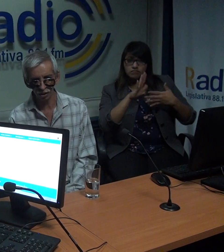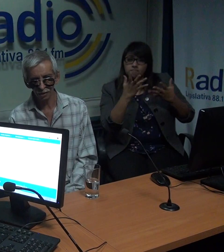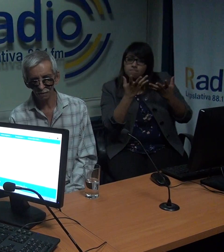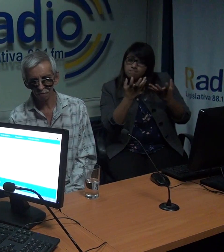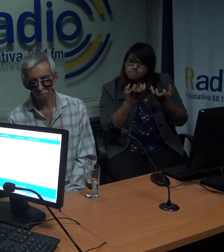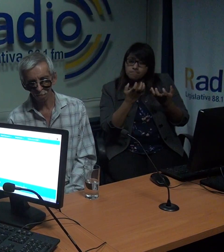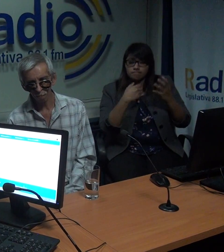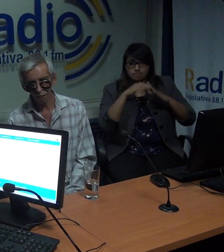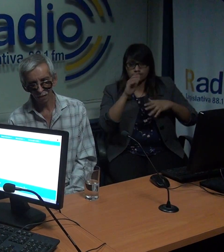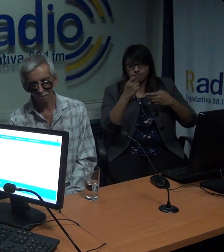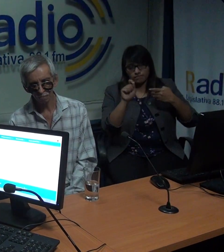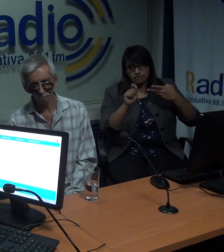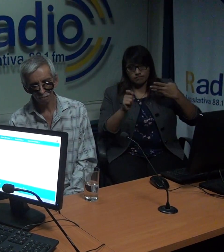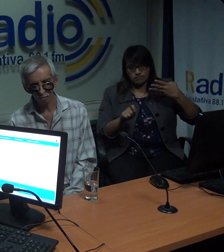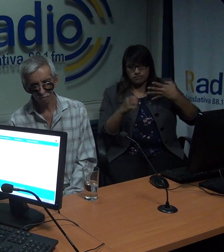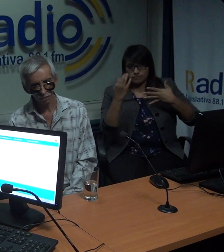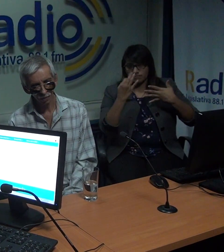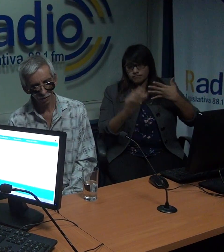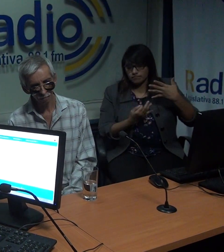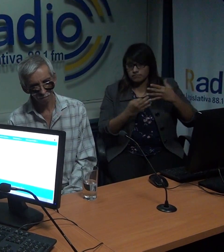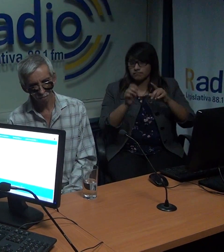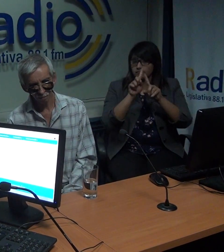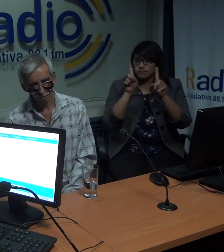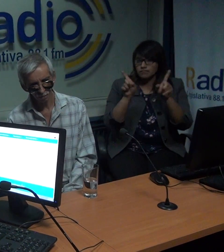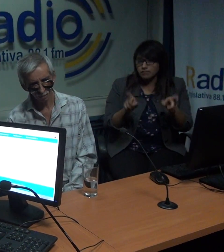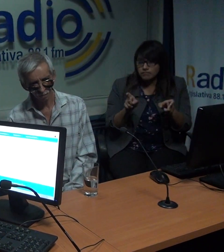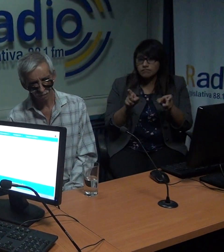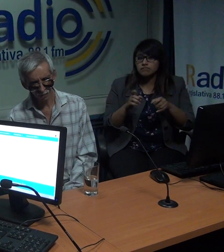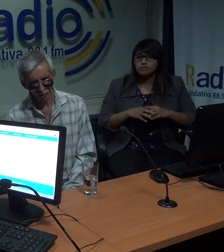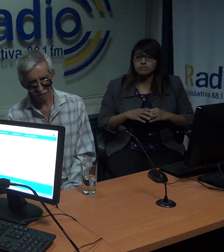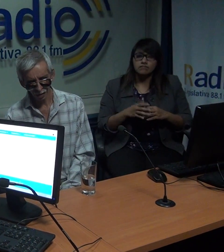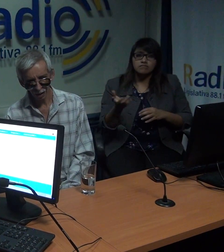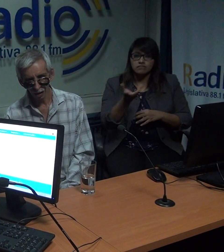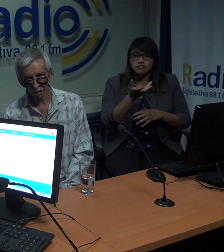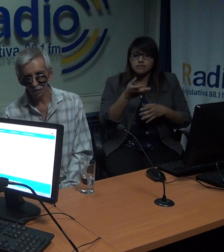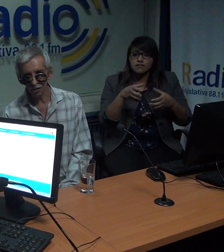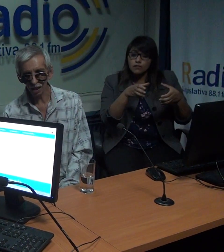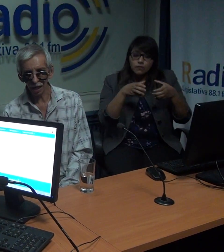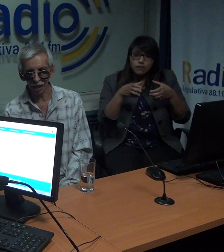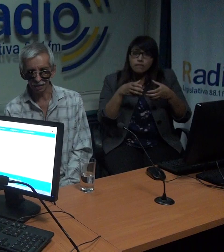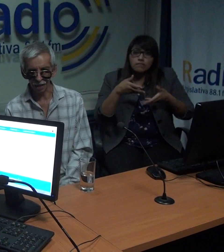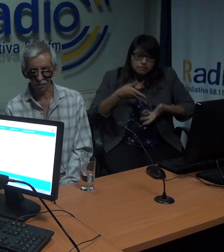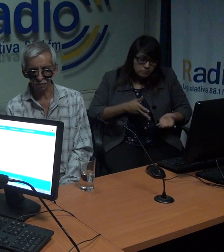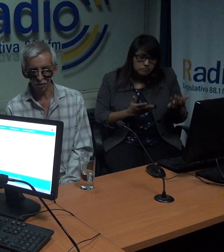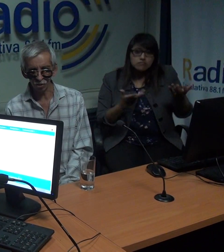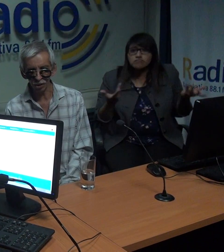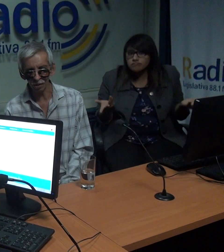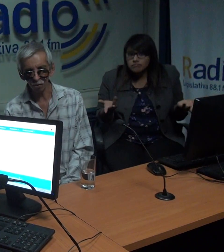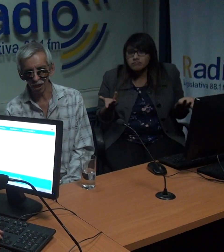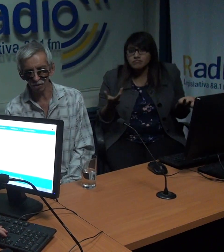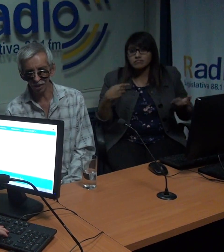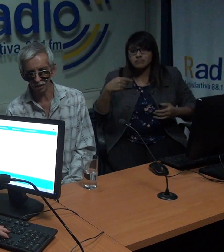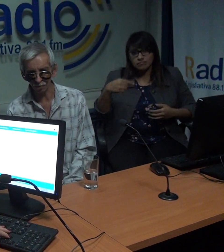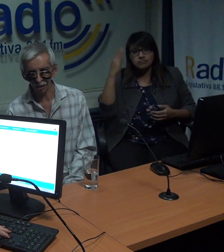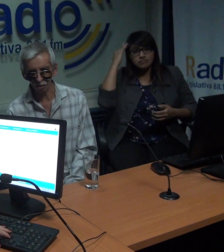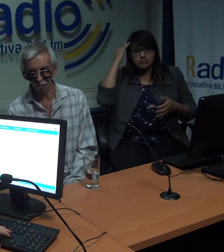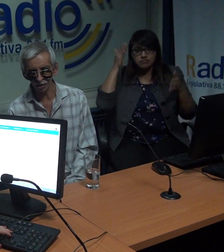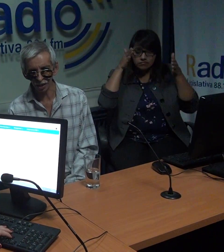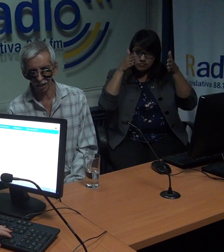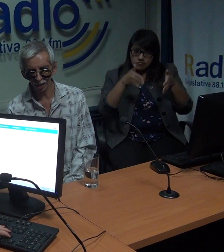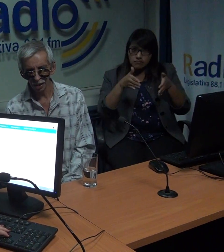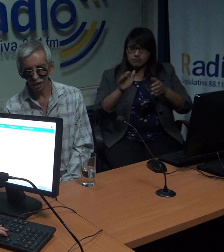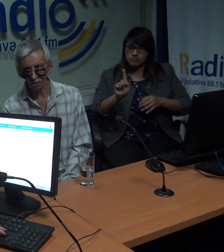deseos. Claro. ¿Desde qué edad podríamos nosotros detectar estas señales? Desde la edad desde 1 año ya se